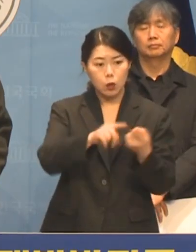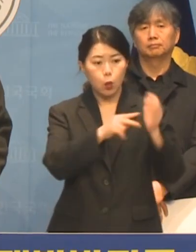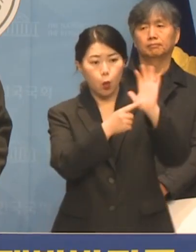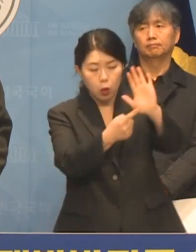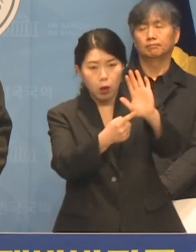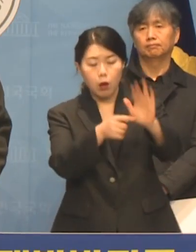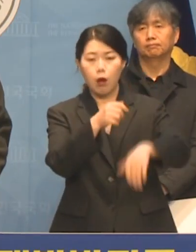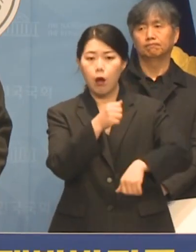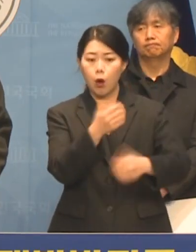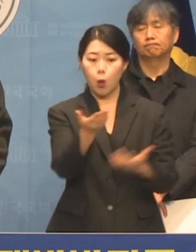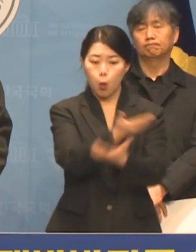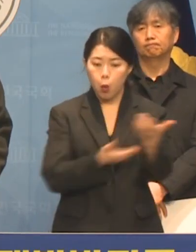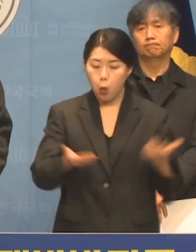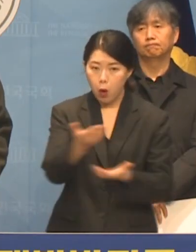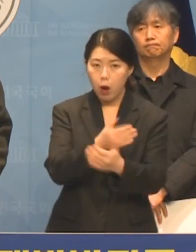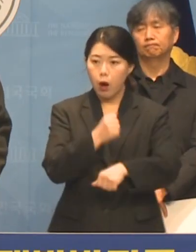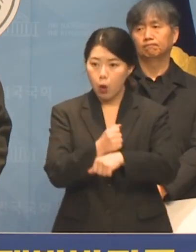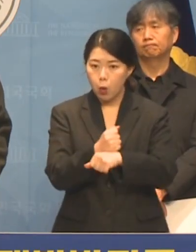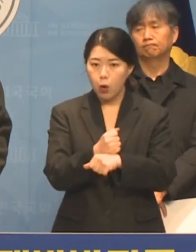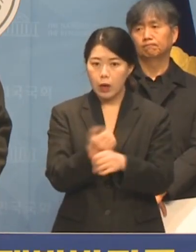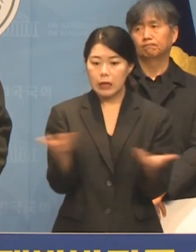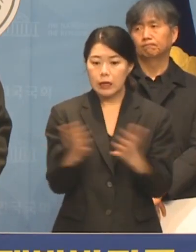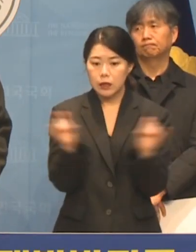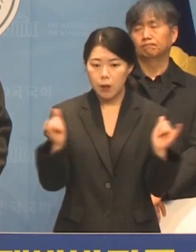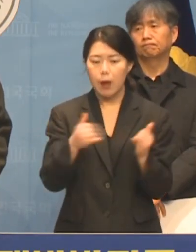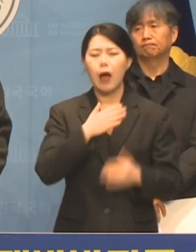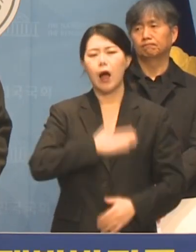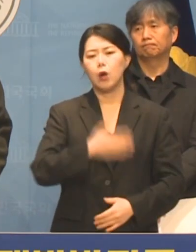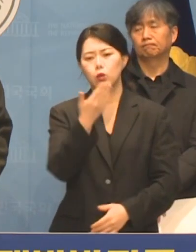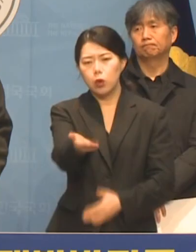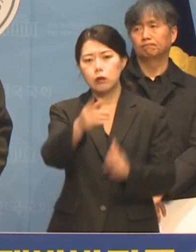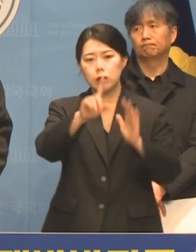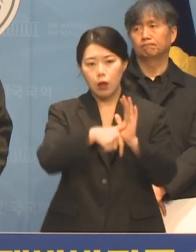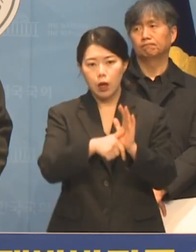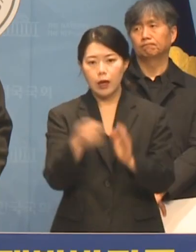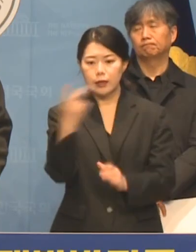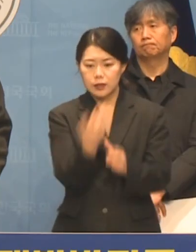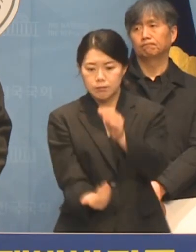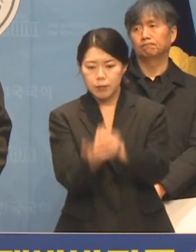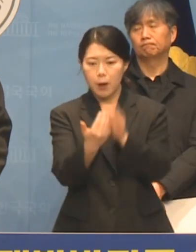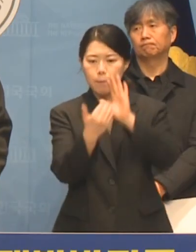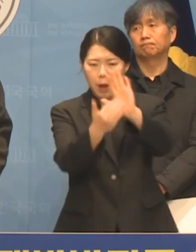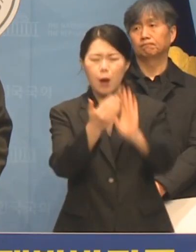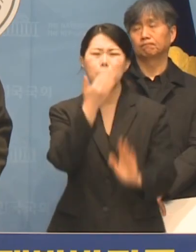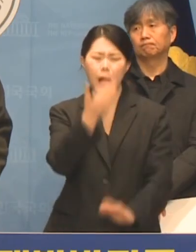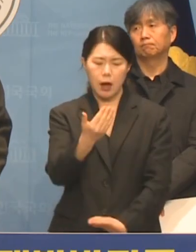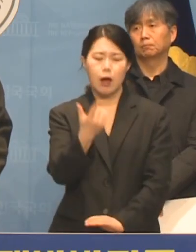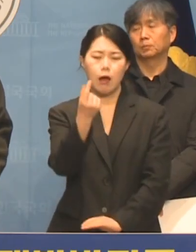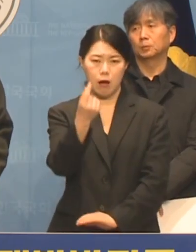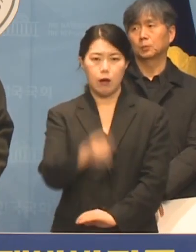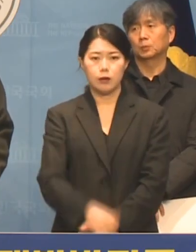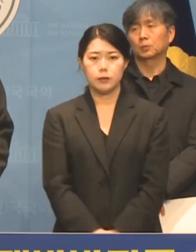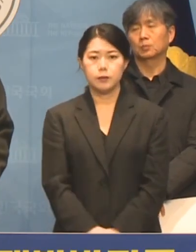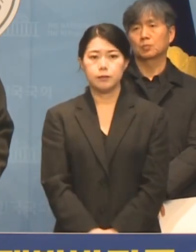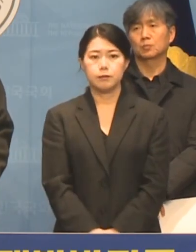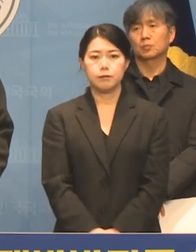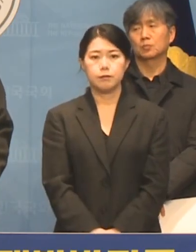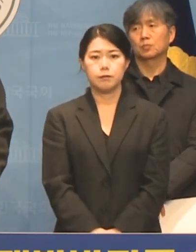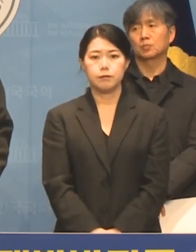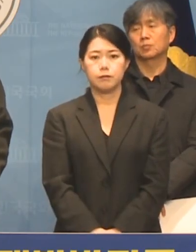공개를 하고 공유를 하고 일하는 당사자들에게 알리는 것이 산업재해 예방을 위해 가장 효과적인 방책이라고 생각하기